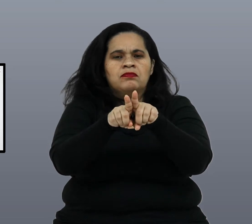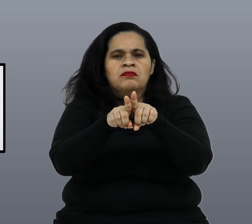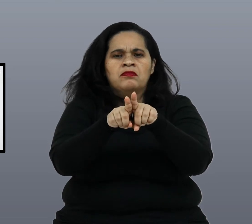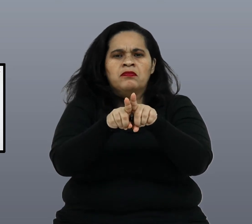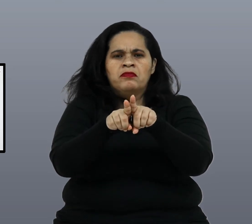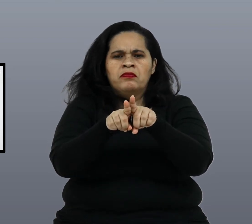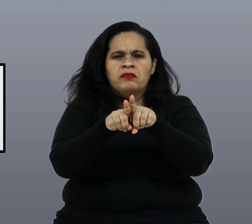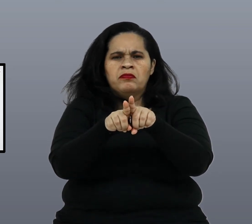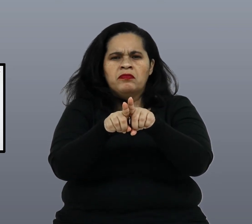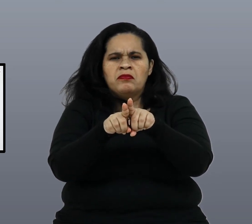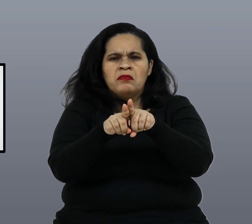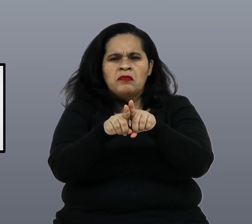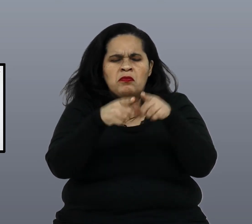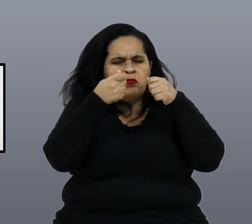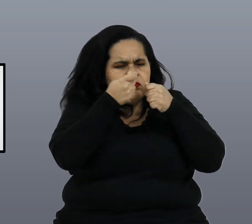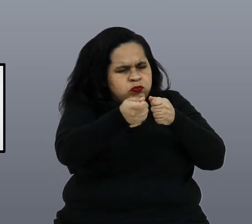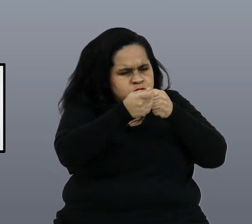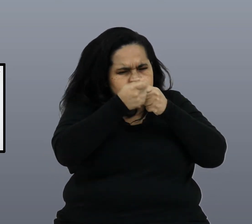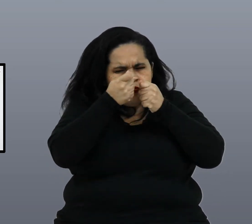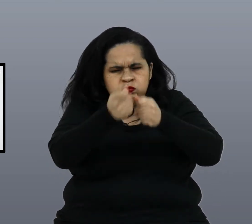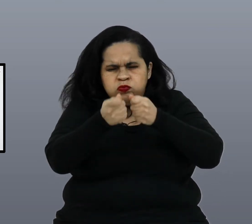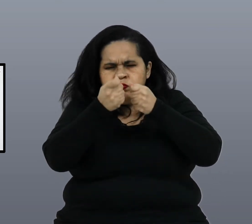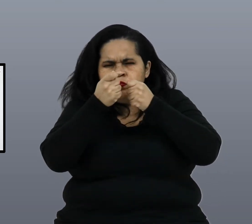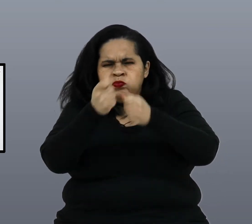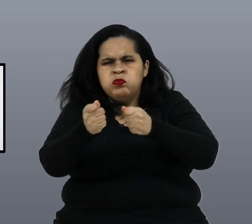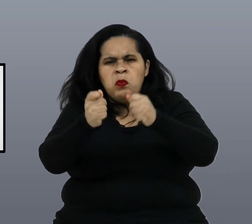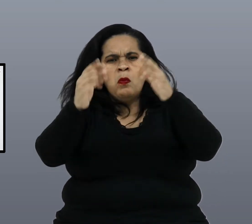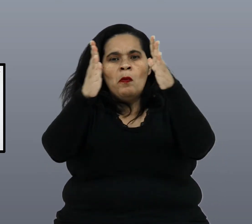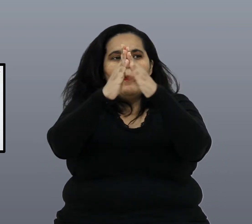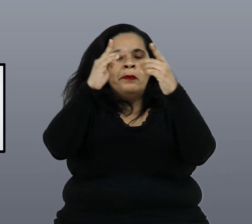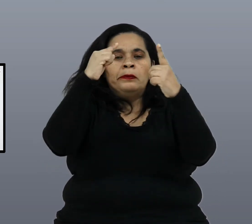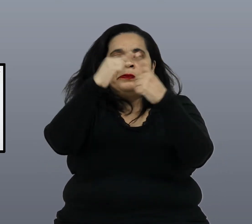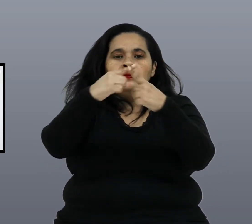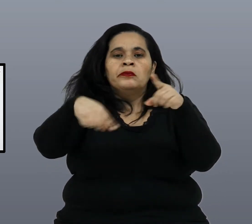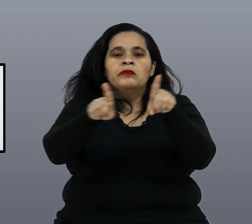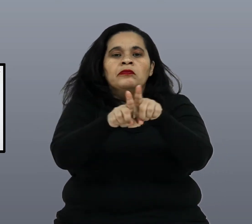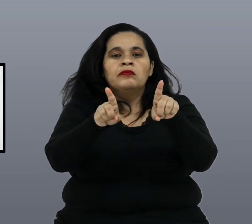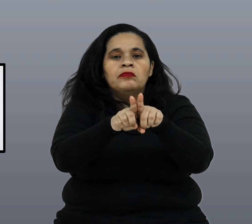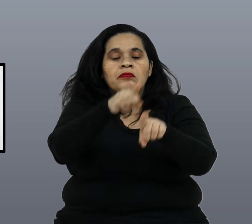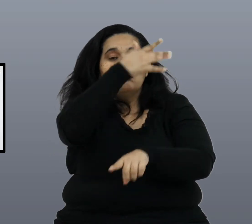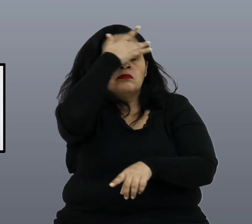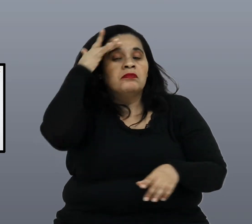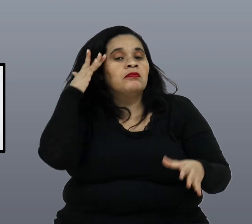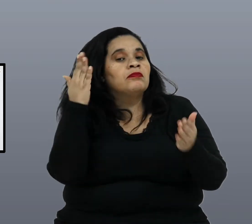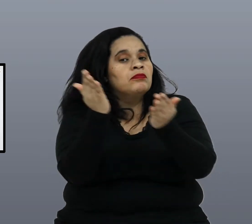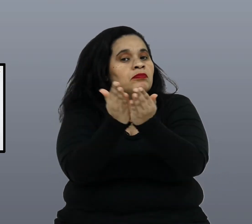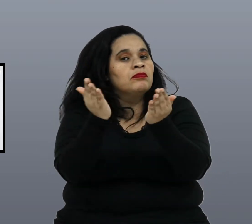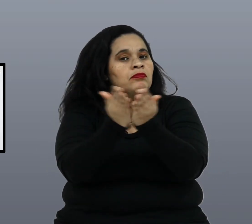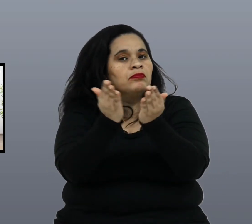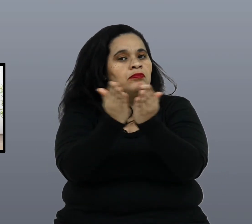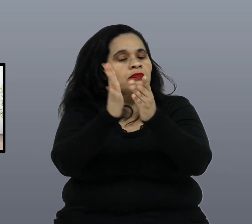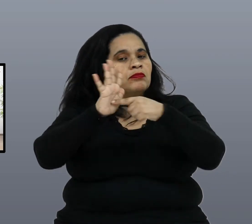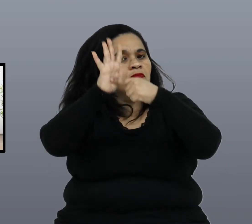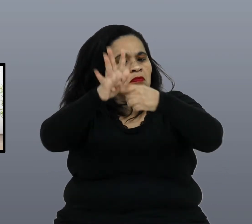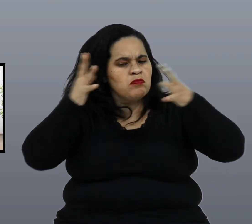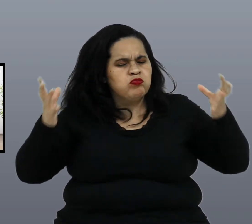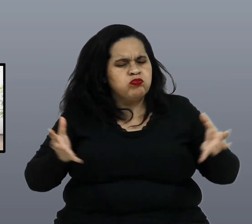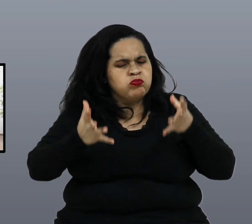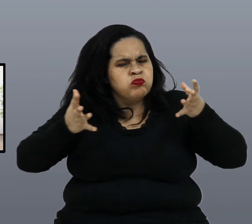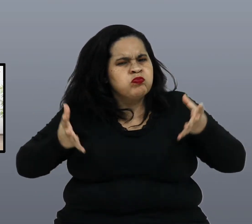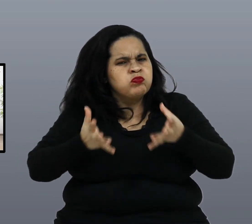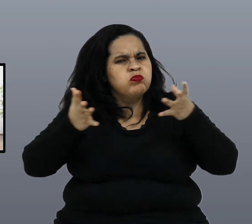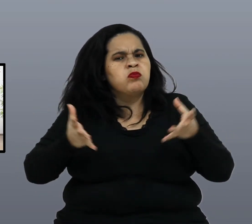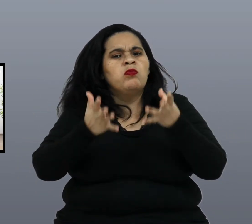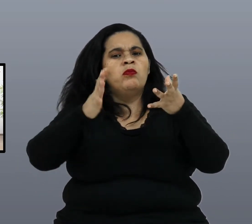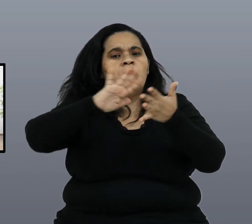perceberam cristãos, que assolaram o mundo e que fazem parte, né? Fazem parte dessa influência aí do Império Romano, que será